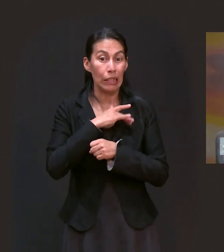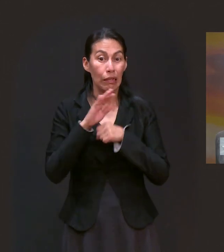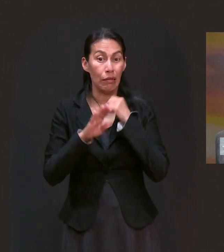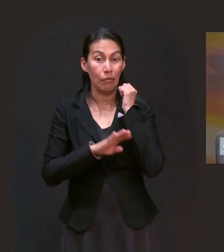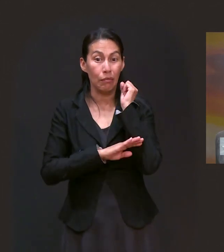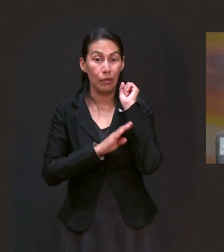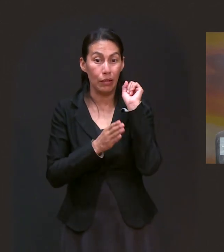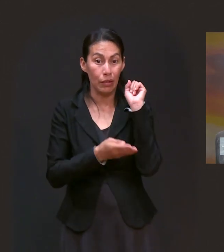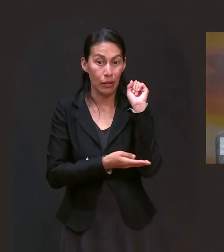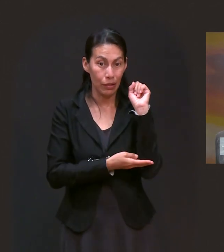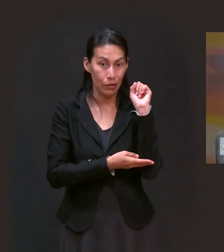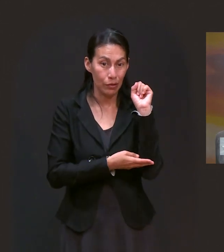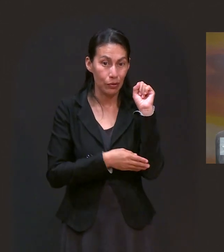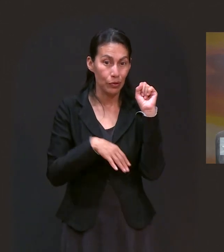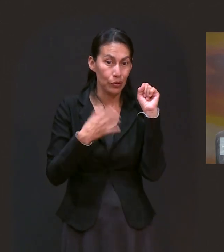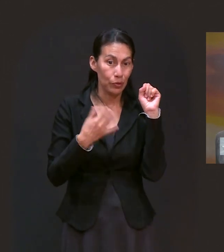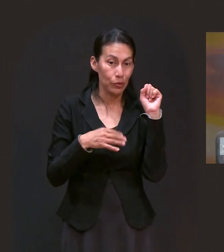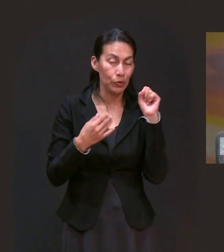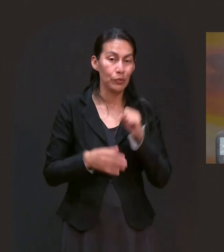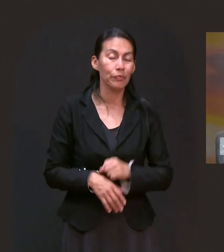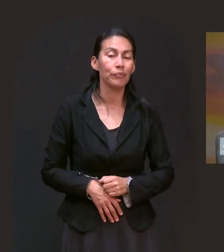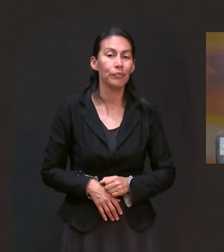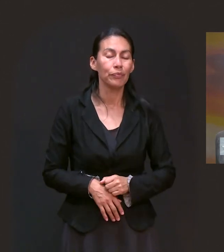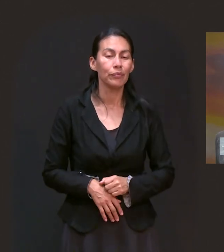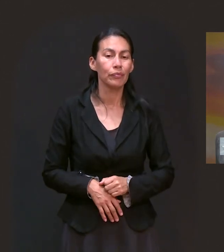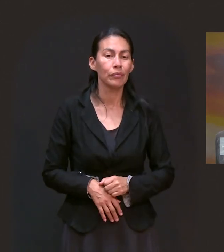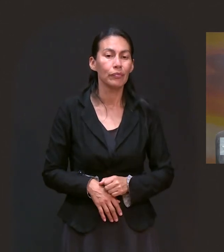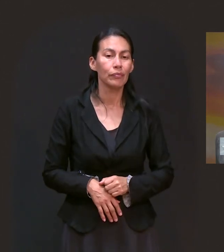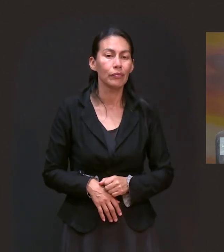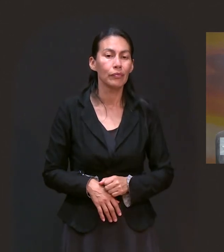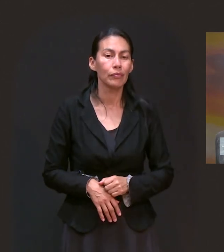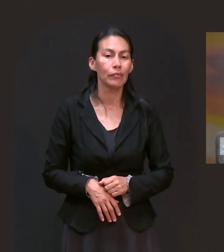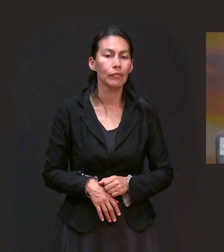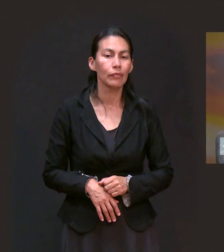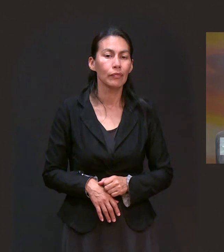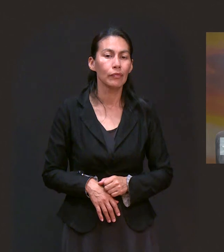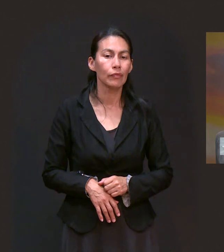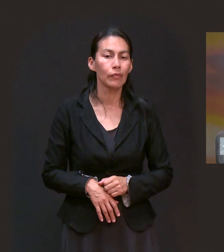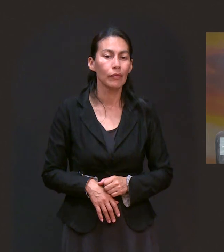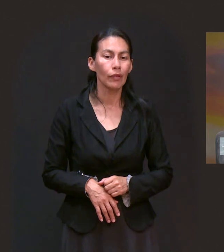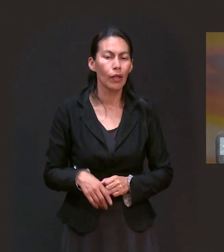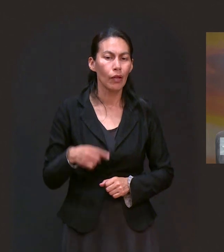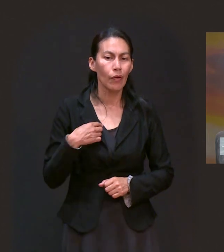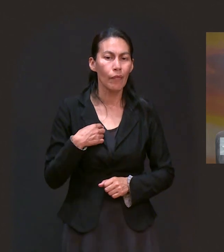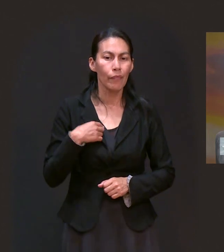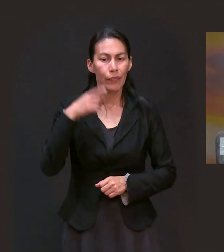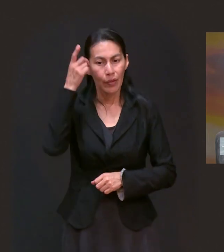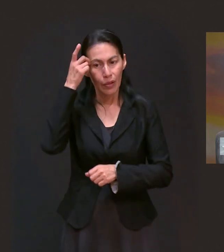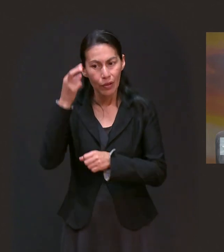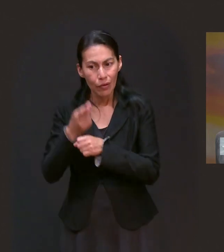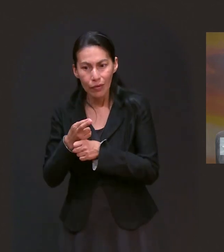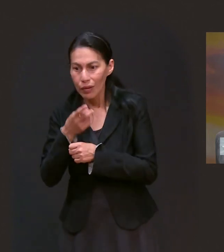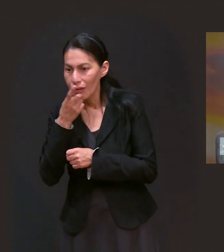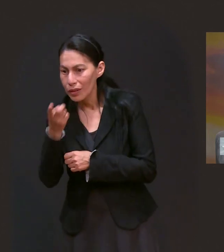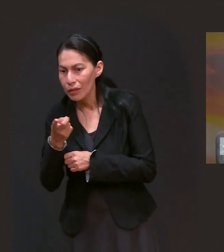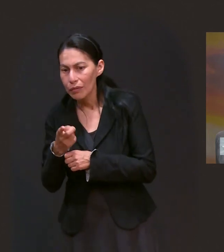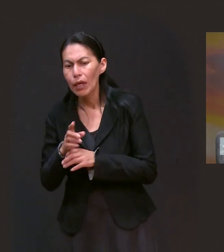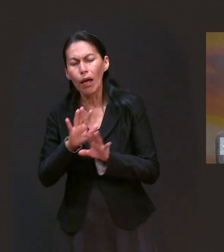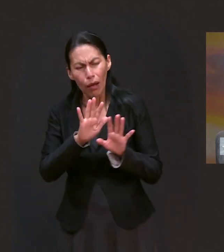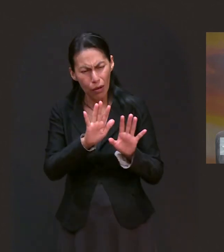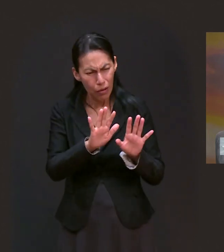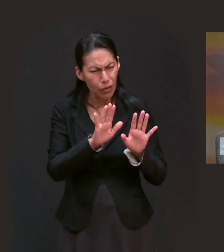tenía todos los síntomas de un embarazo y no se lo sabía y ya con eso le comentaba yo a los